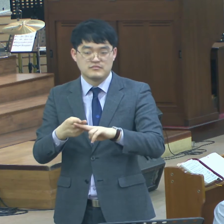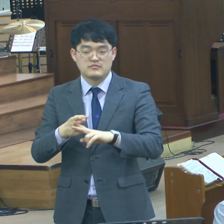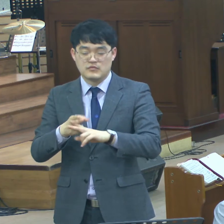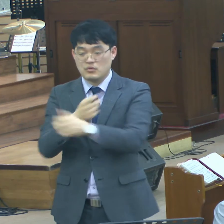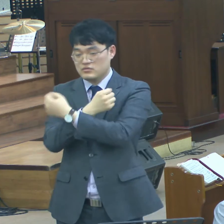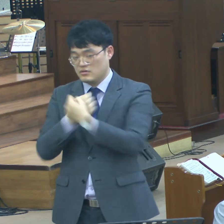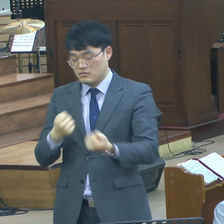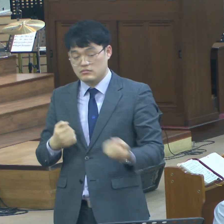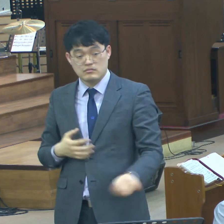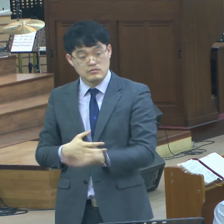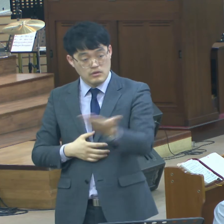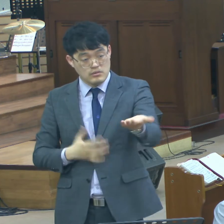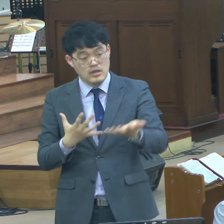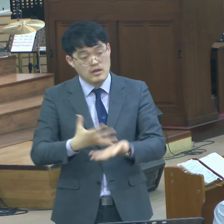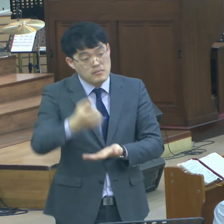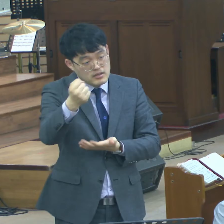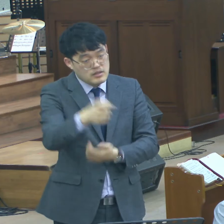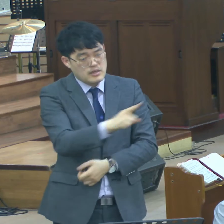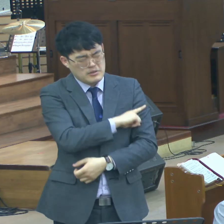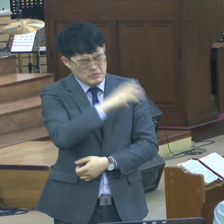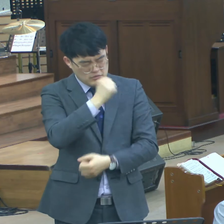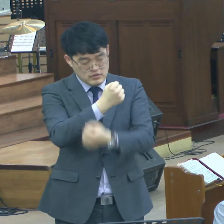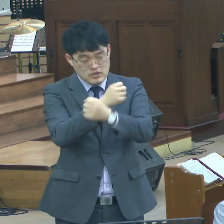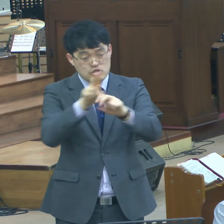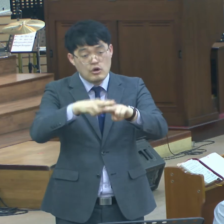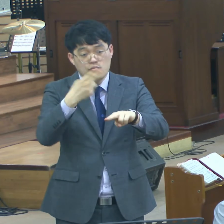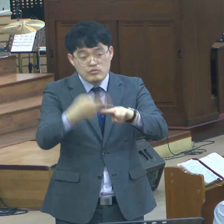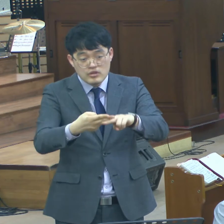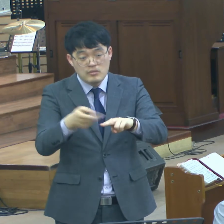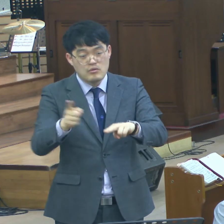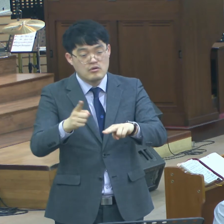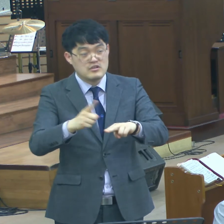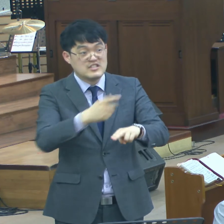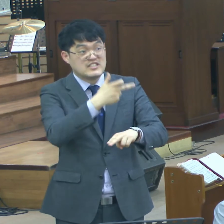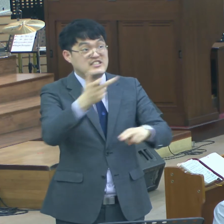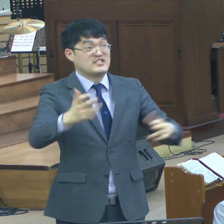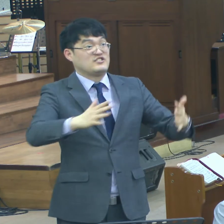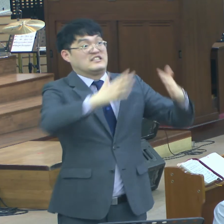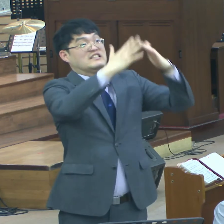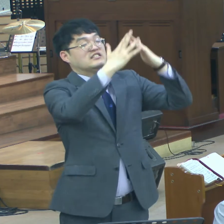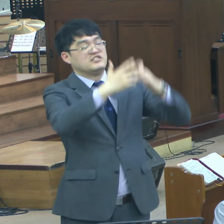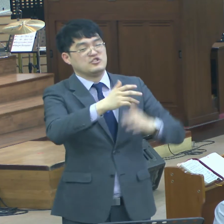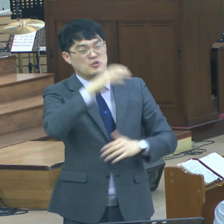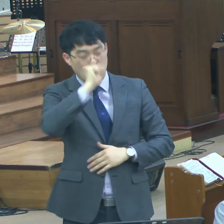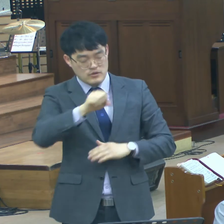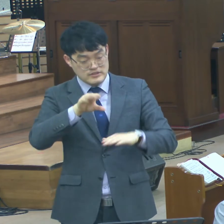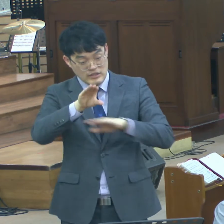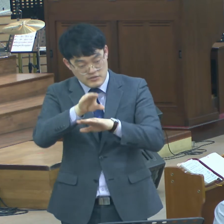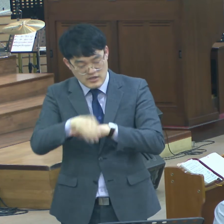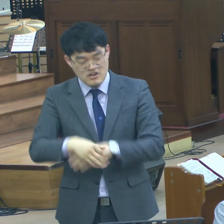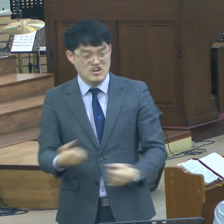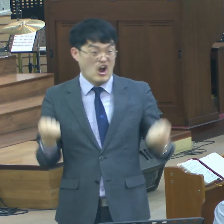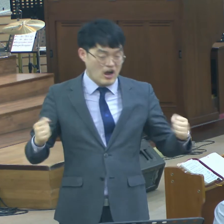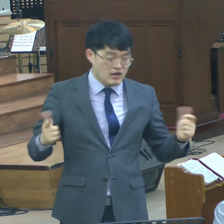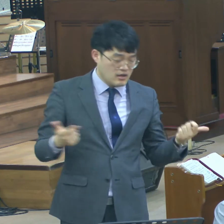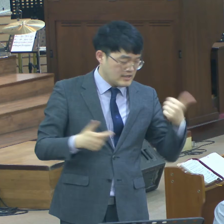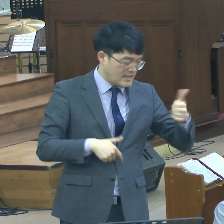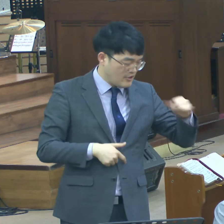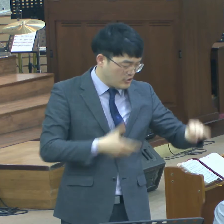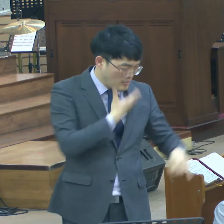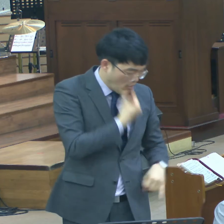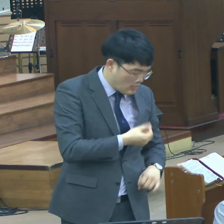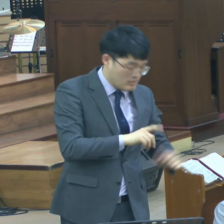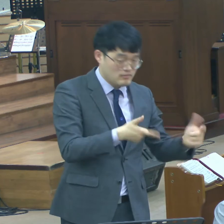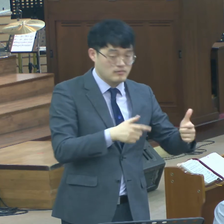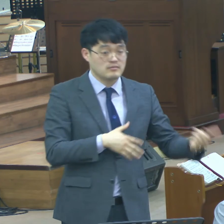여러분이 하나님께 받은 선물이 제일 큰 선물이 건물이 아니에요. 자동차가 아니에요. 건강이 아니에요. 자녀들이 복 받는 것도